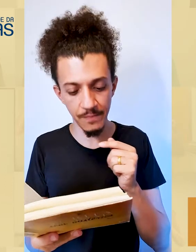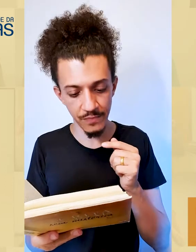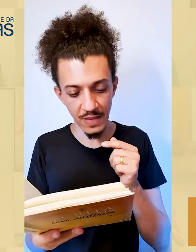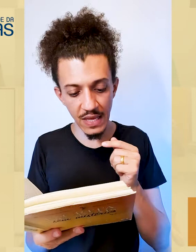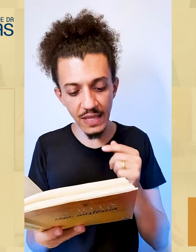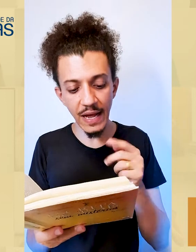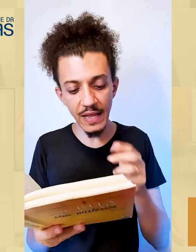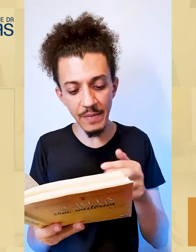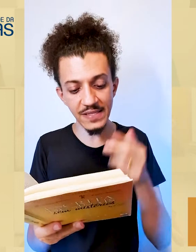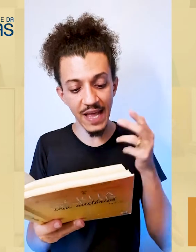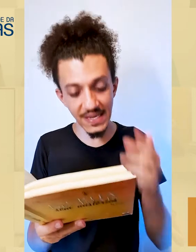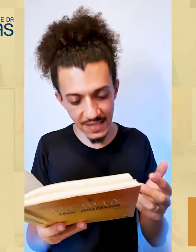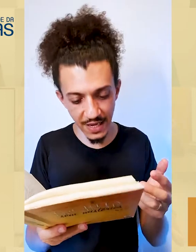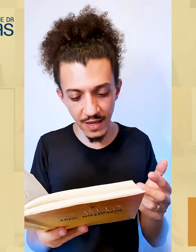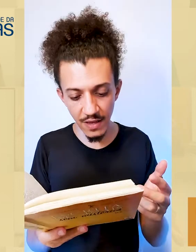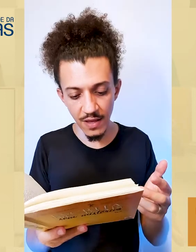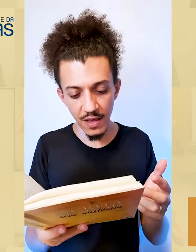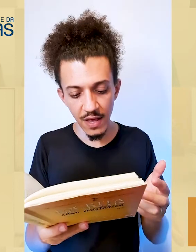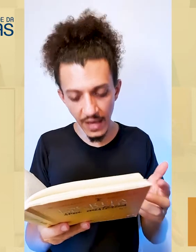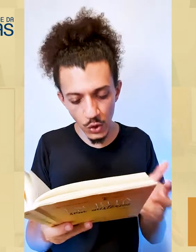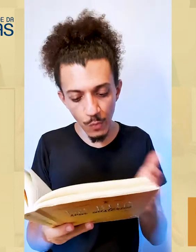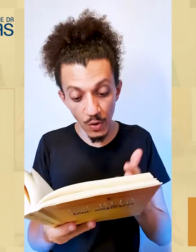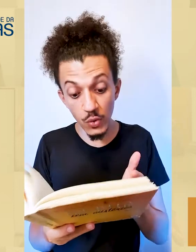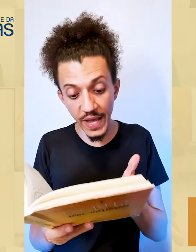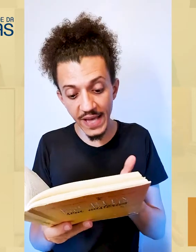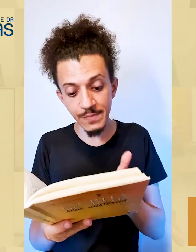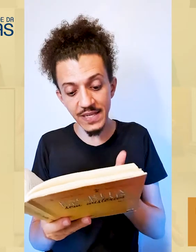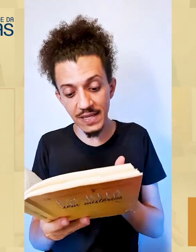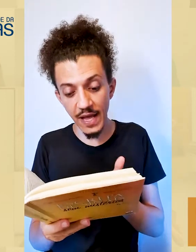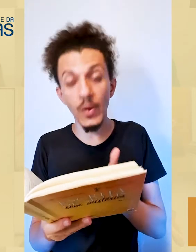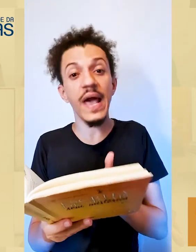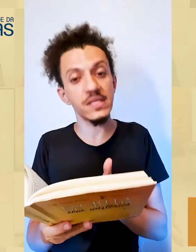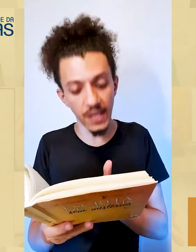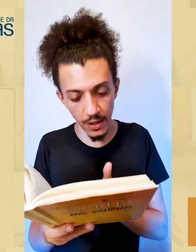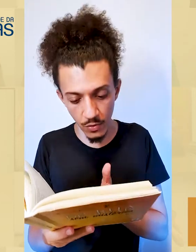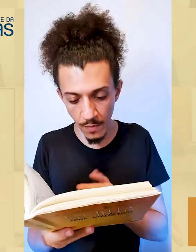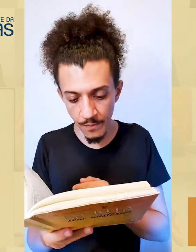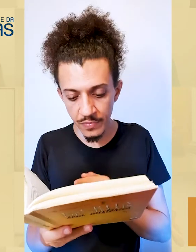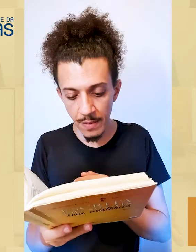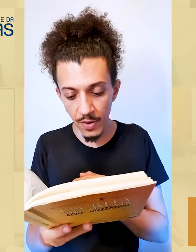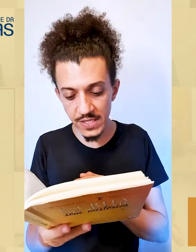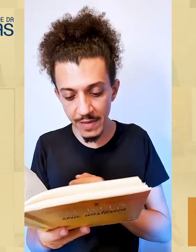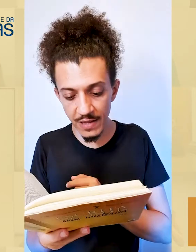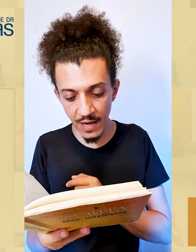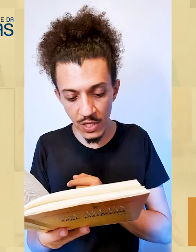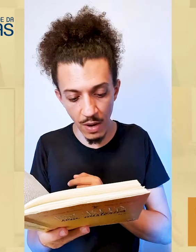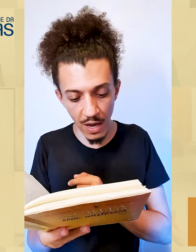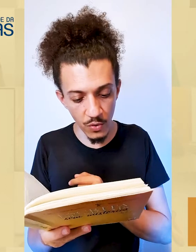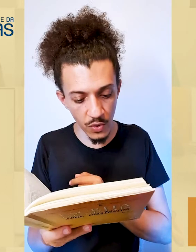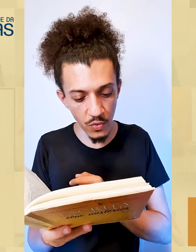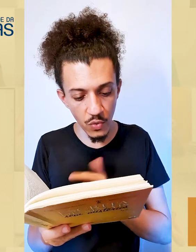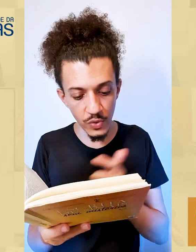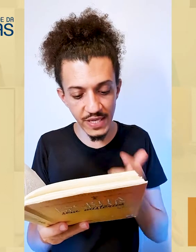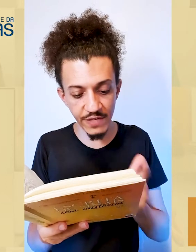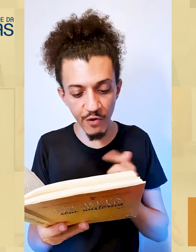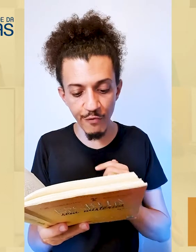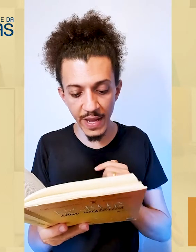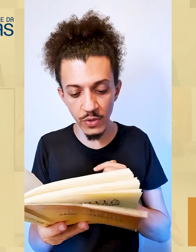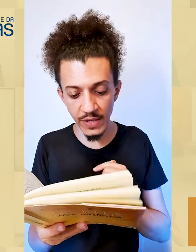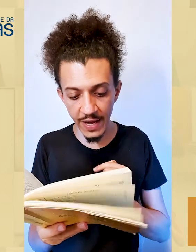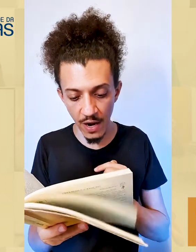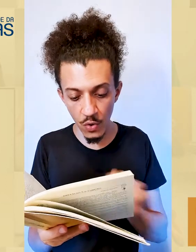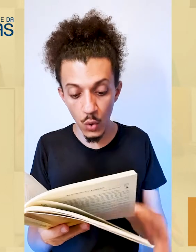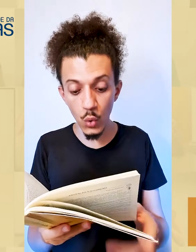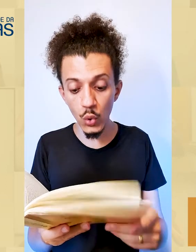sinalizada e da Libras escrita e do português brasileiro escrito, possibilitando ao aluno o